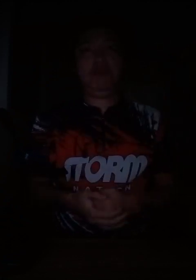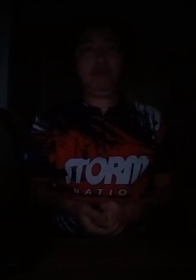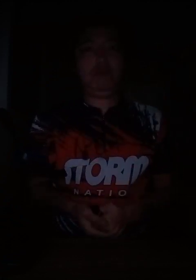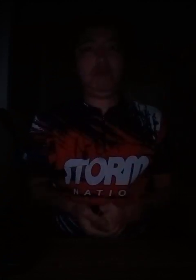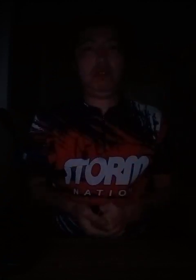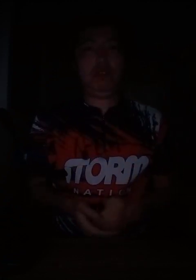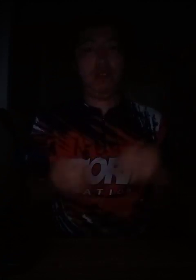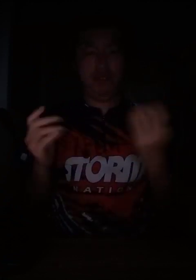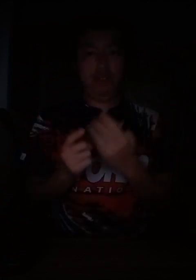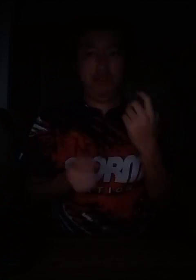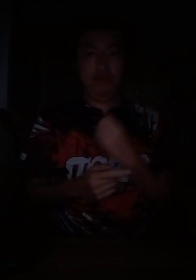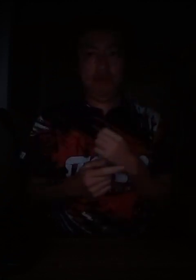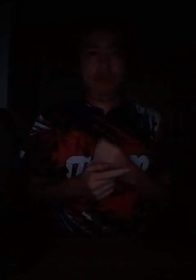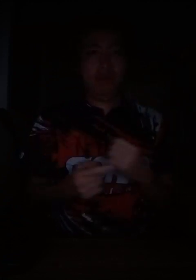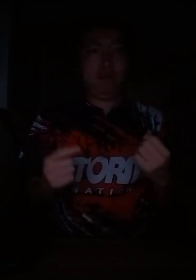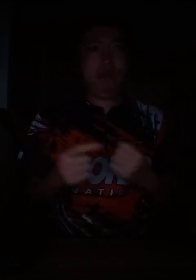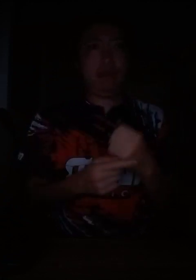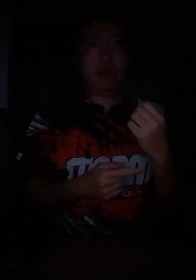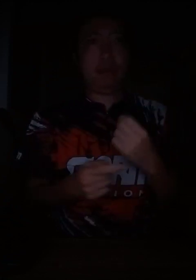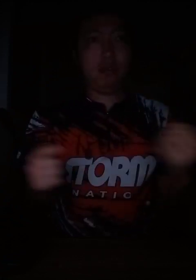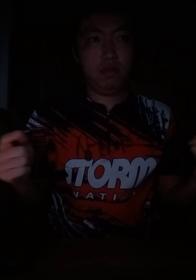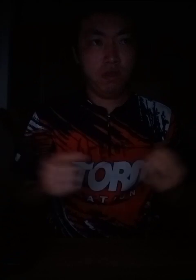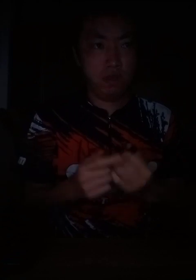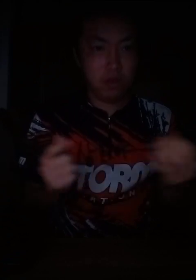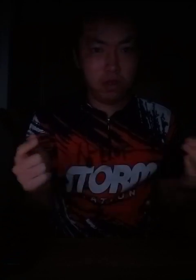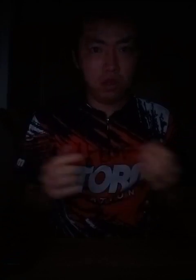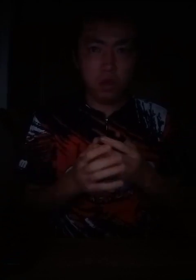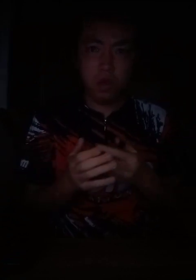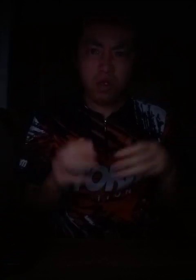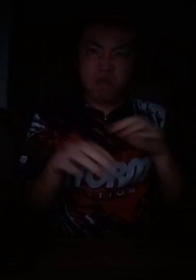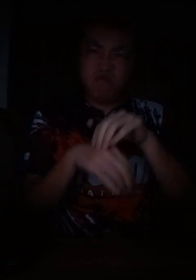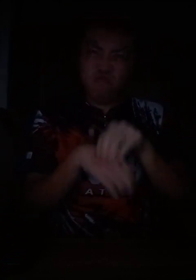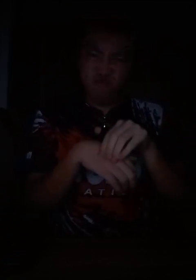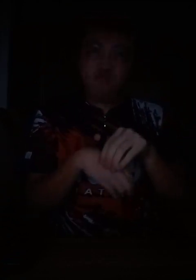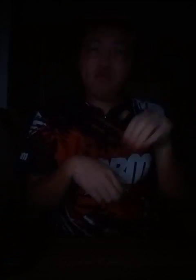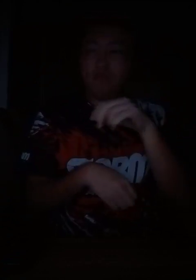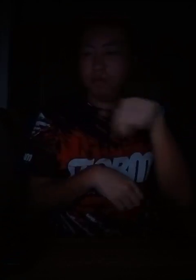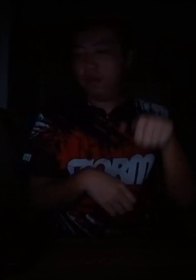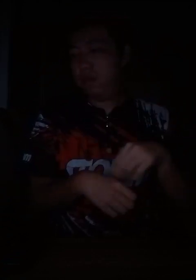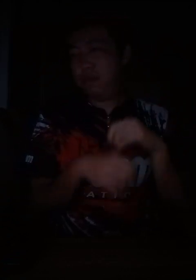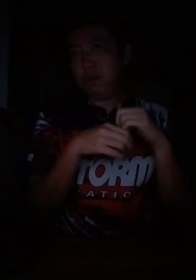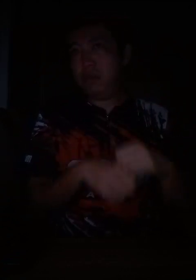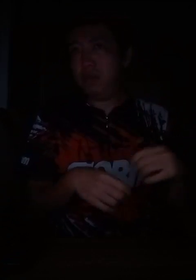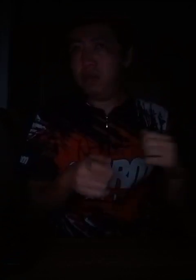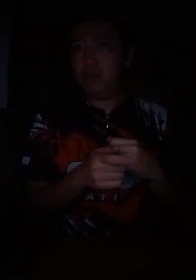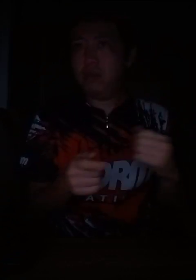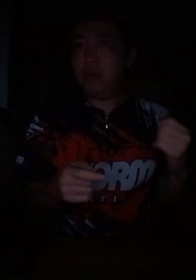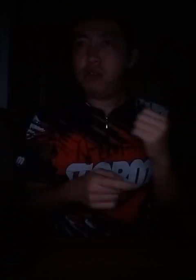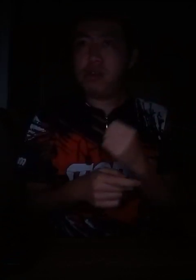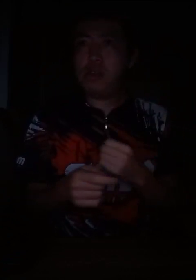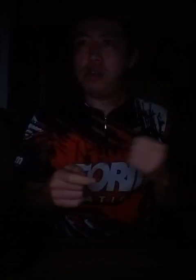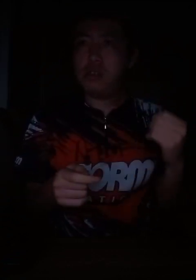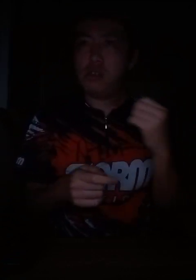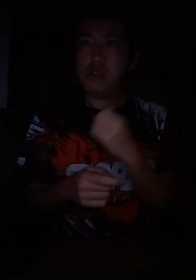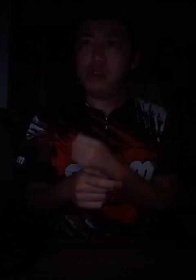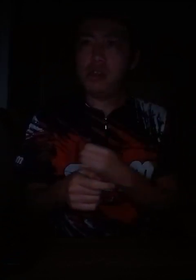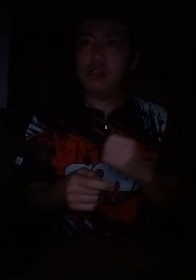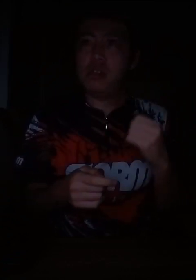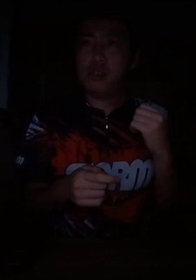남성은 성추행범을 도망가지 못하게 무릎으로 누르는데요. 성추행범 아까와는 달리 옴짝달싹 못하고 저항도 하지